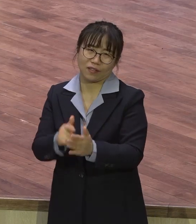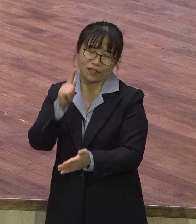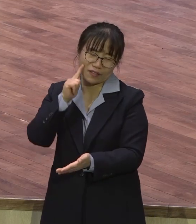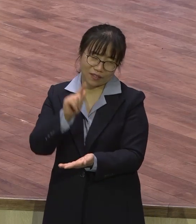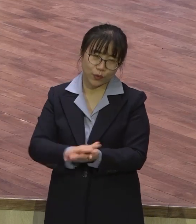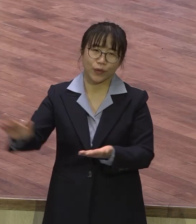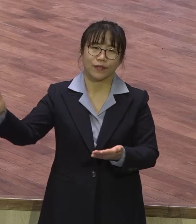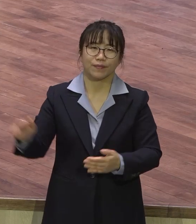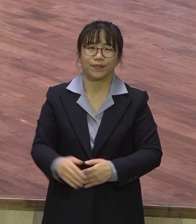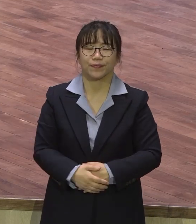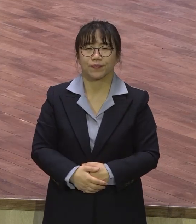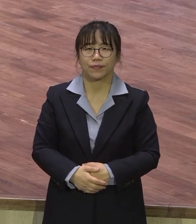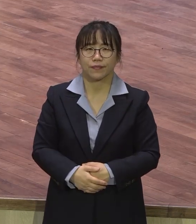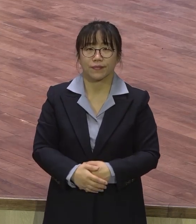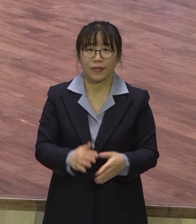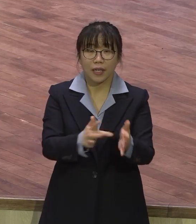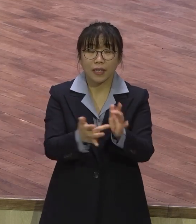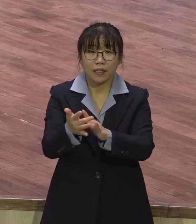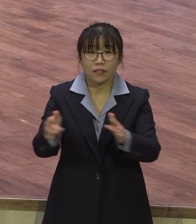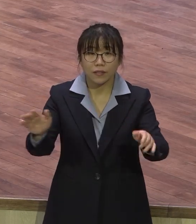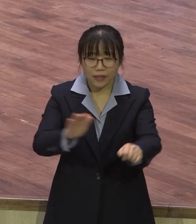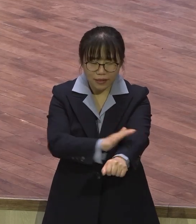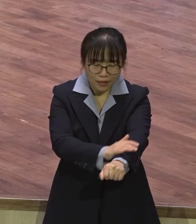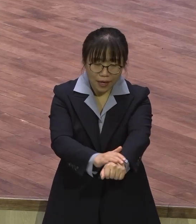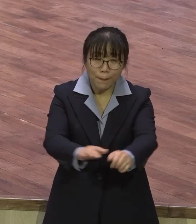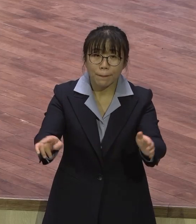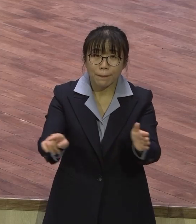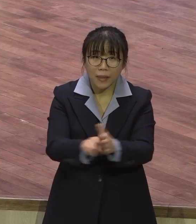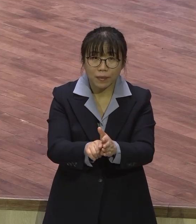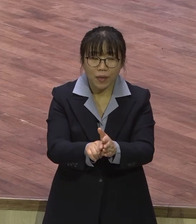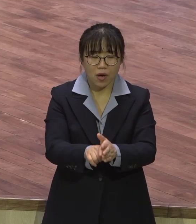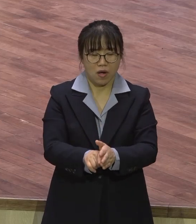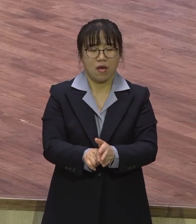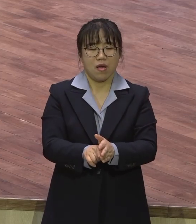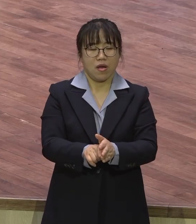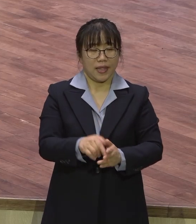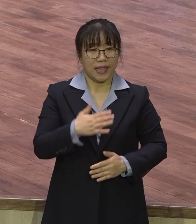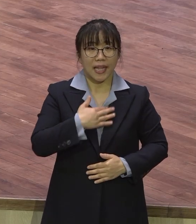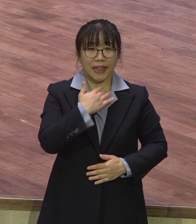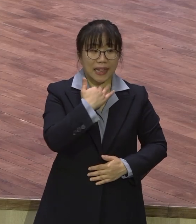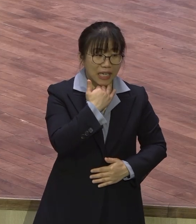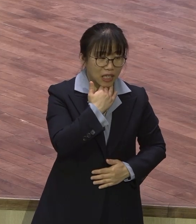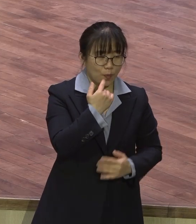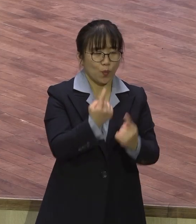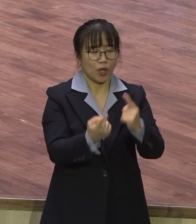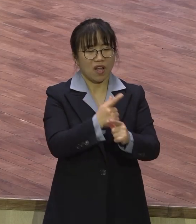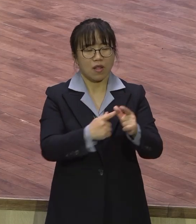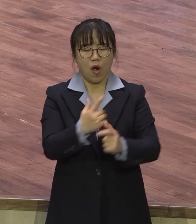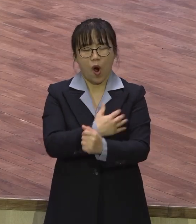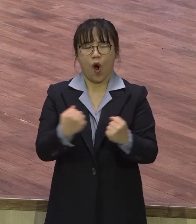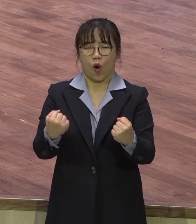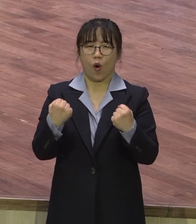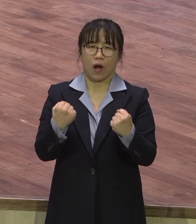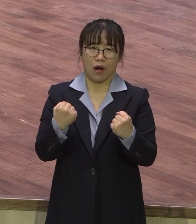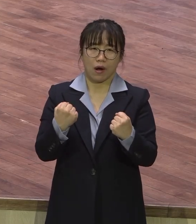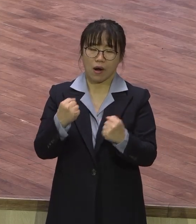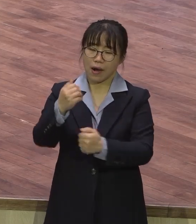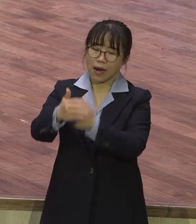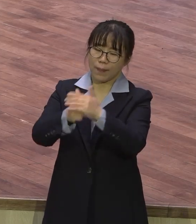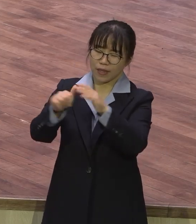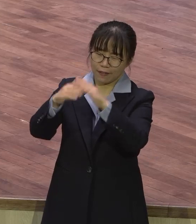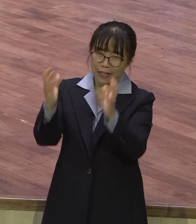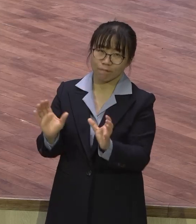예수를 잘 믿으면 나이보다 건강할 수밖에 없어요 하나님께 다 맡겼는데 무슨